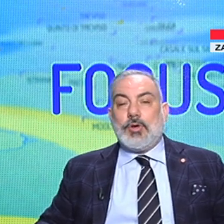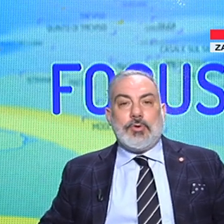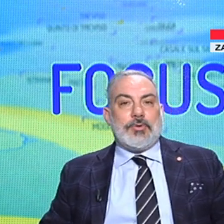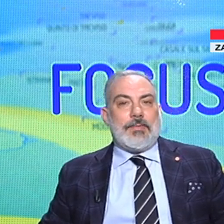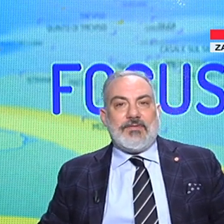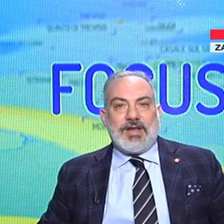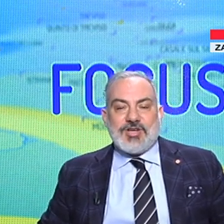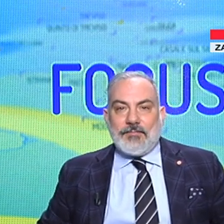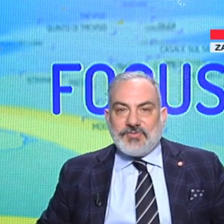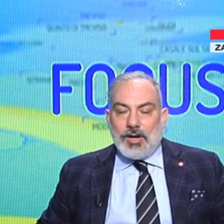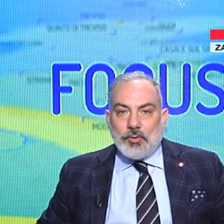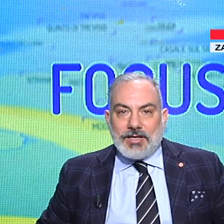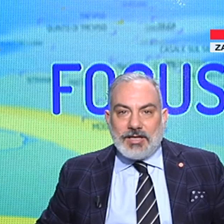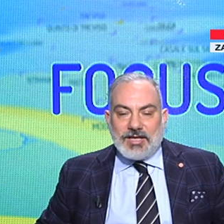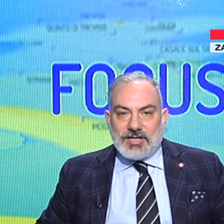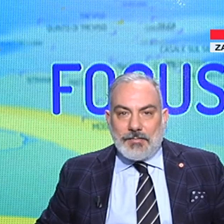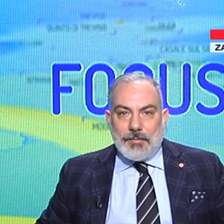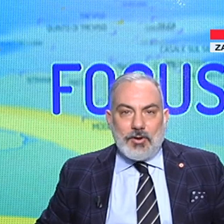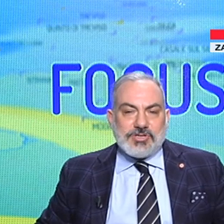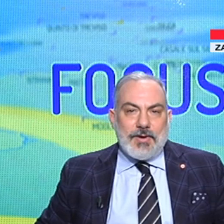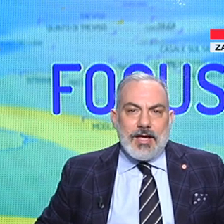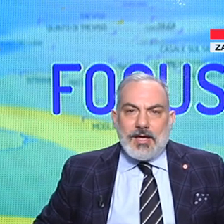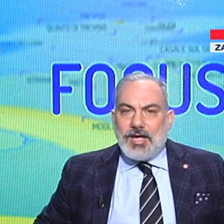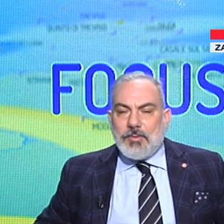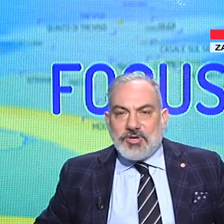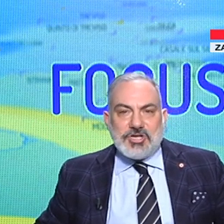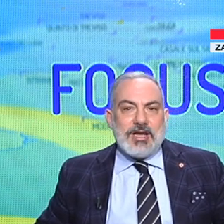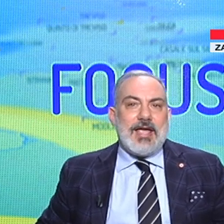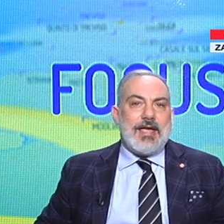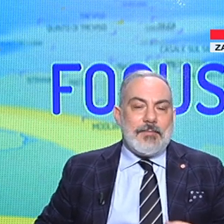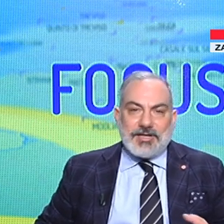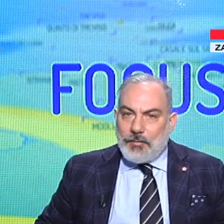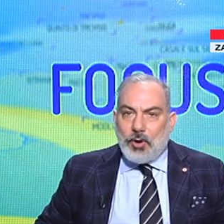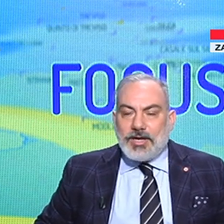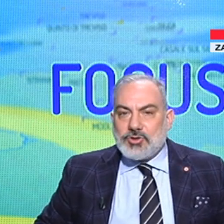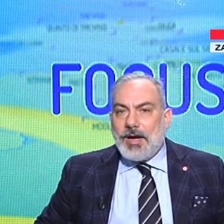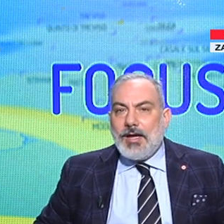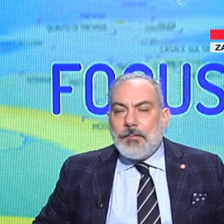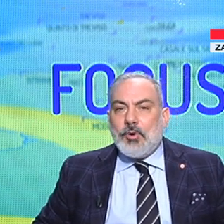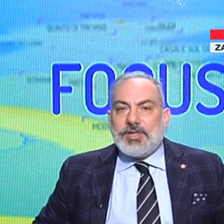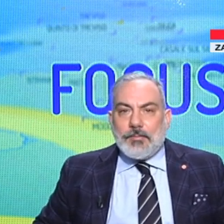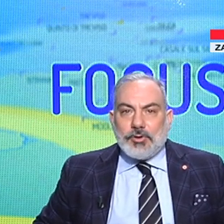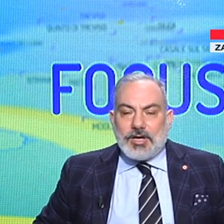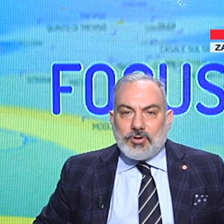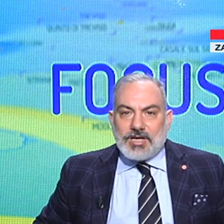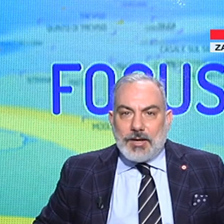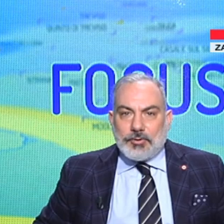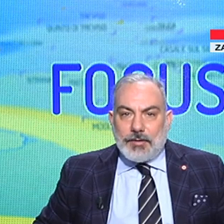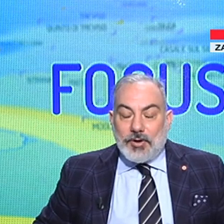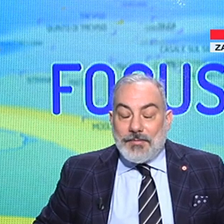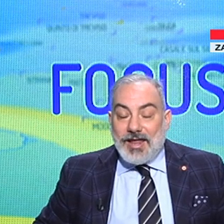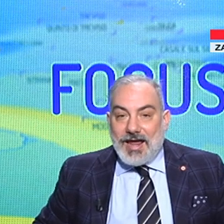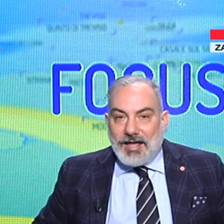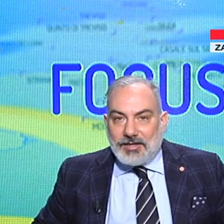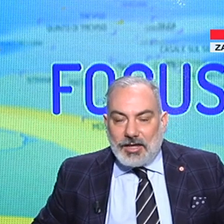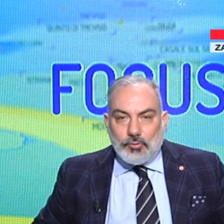che secondo alcuni potrebbe arrivare già da lunedì della settimana prossima, piscine, matrimoni, insomma molte cose che